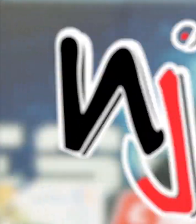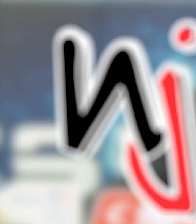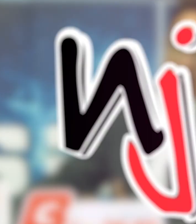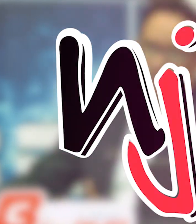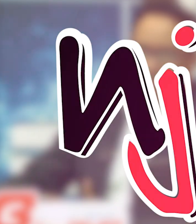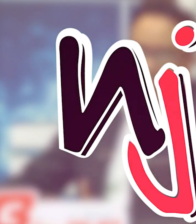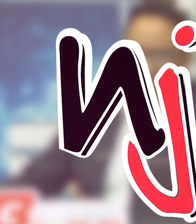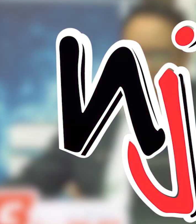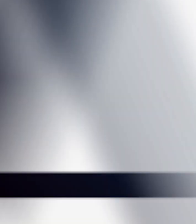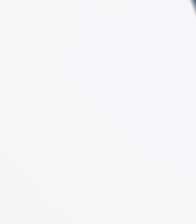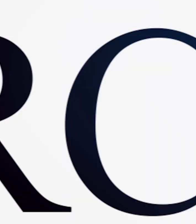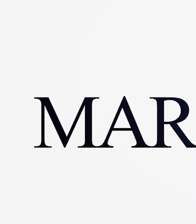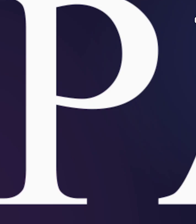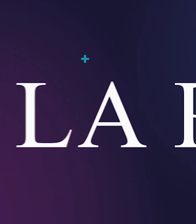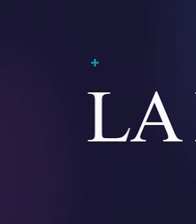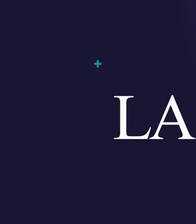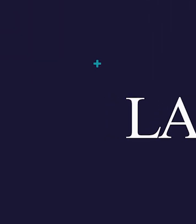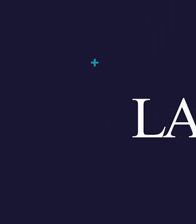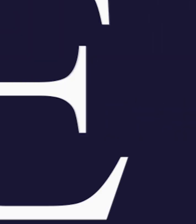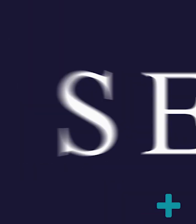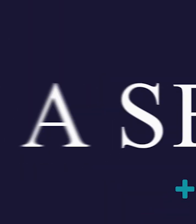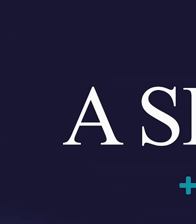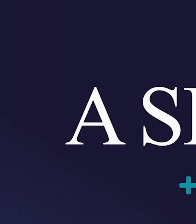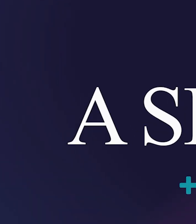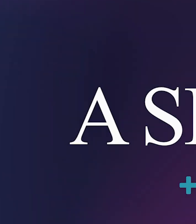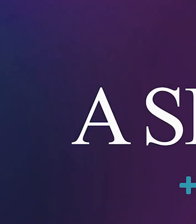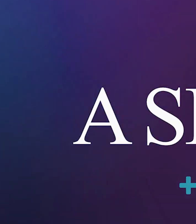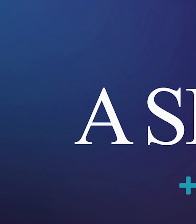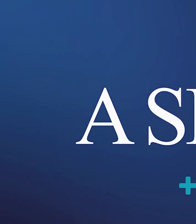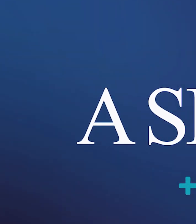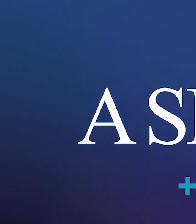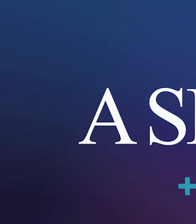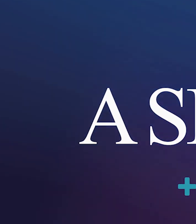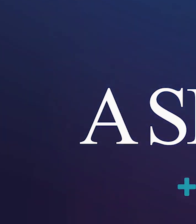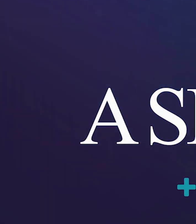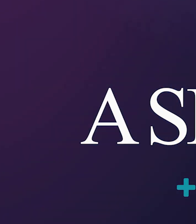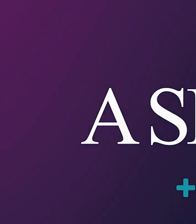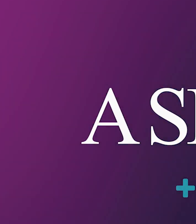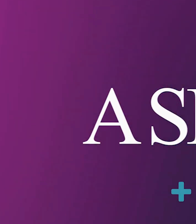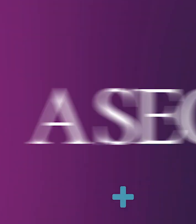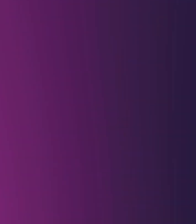en productora marcamos la Pauta a seguir